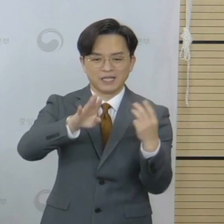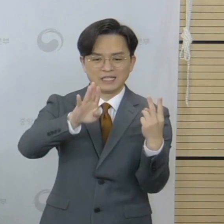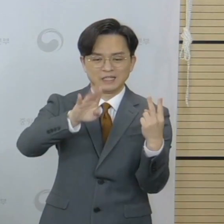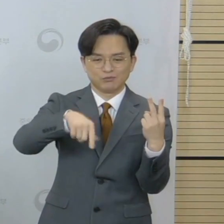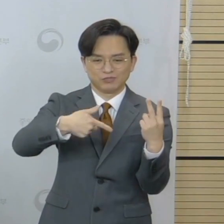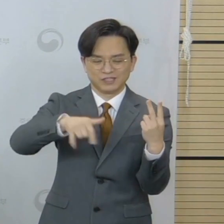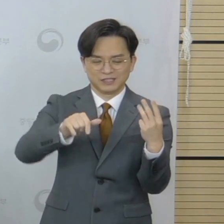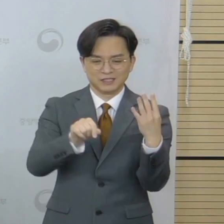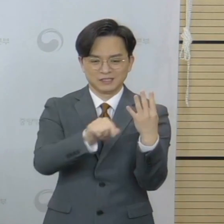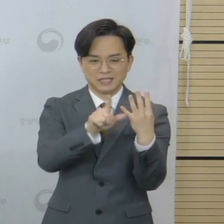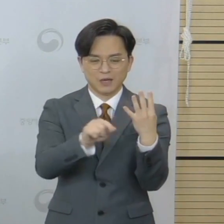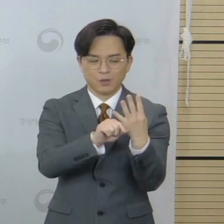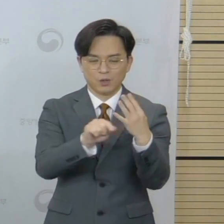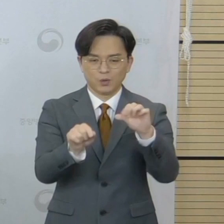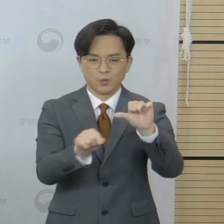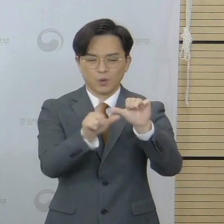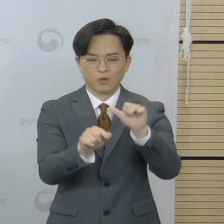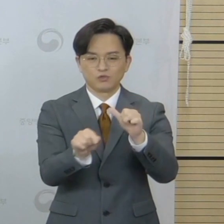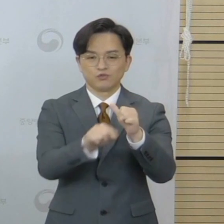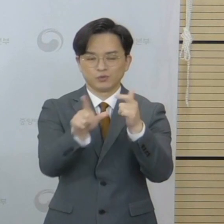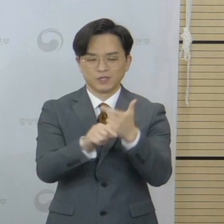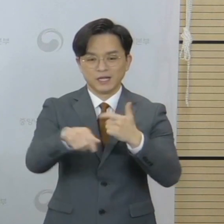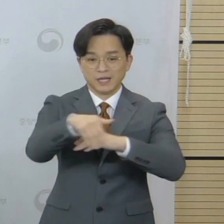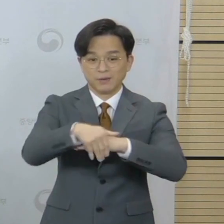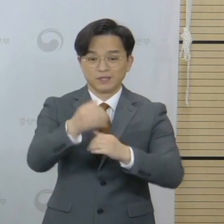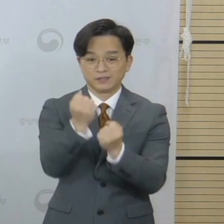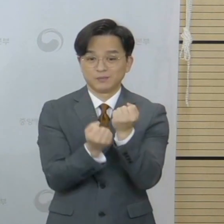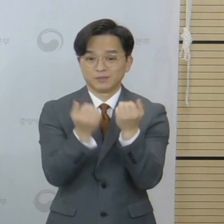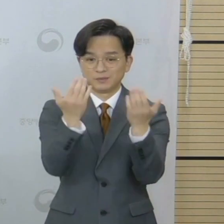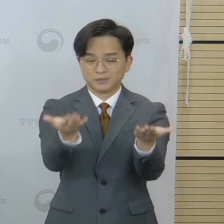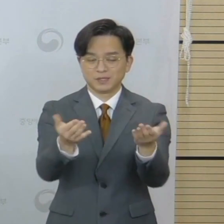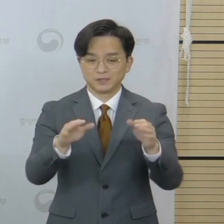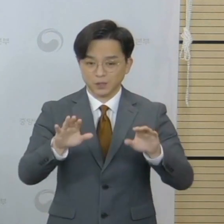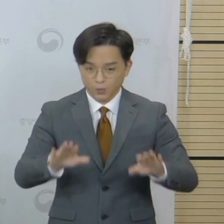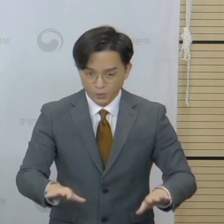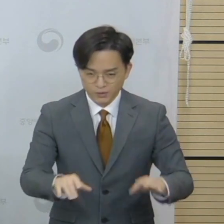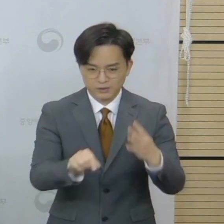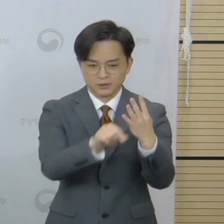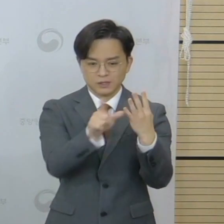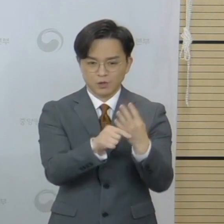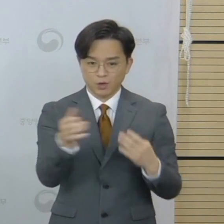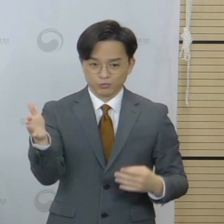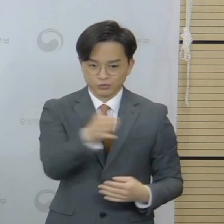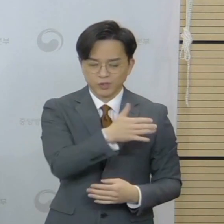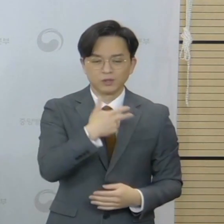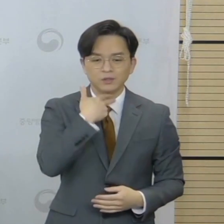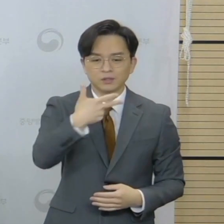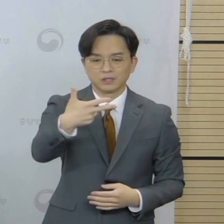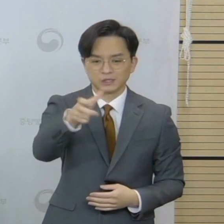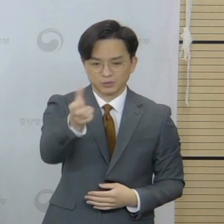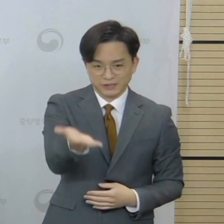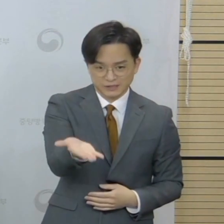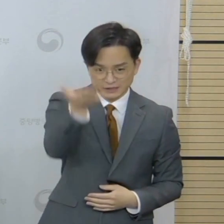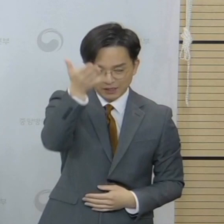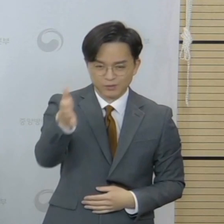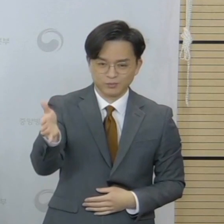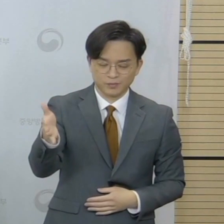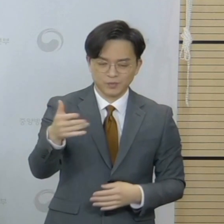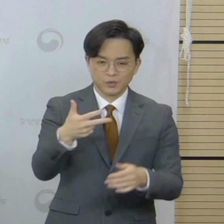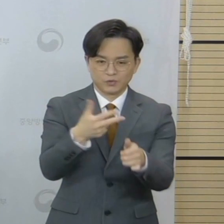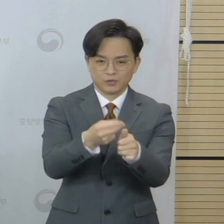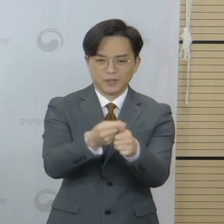어 코로나 1구 예방접종 대응 추진단은 오는 오는 4월부터 75세 이상 어르신들을 시작으로 해서